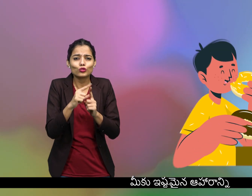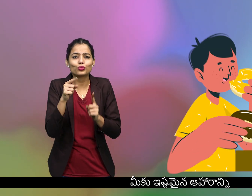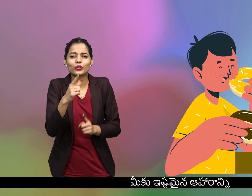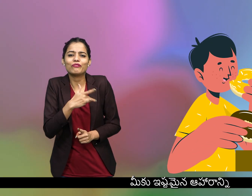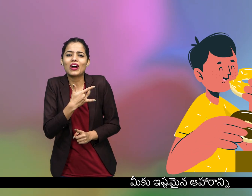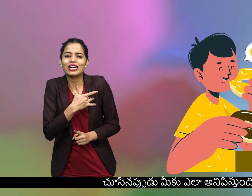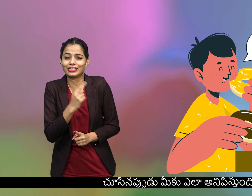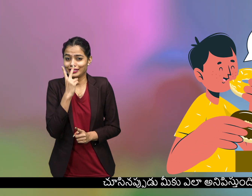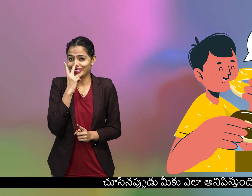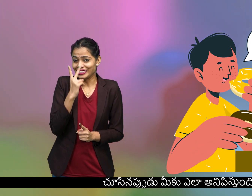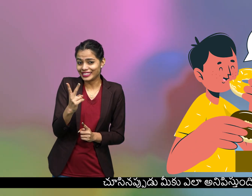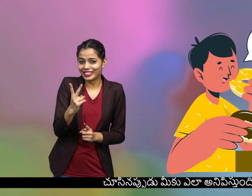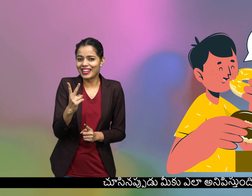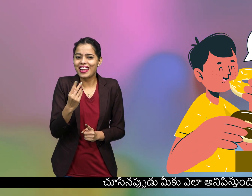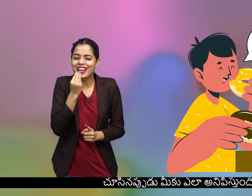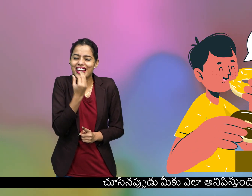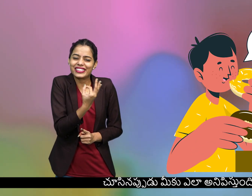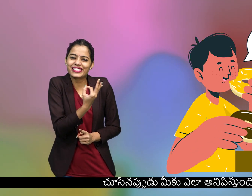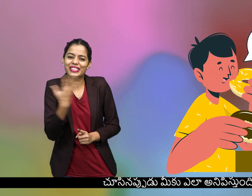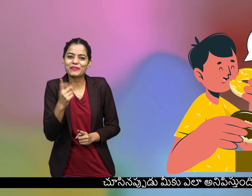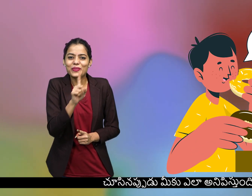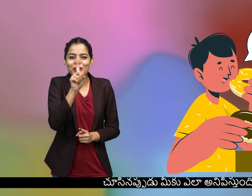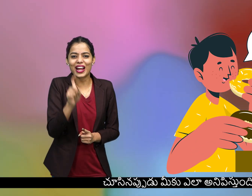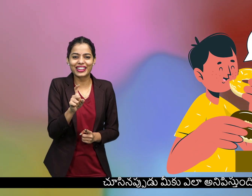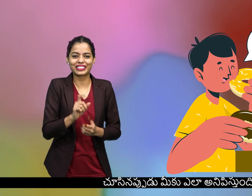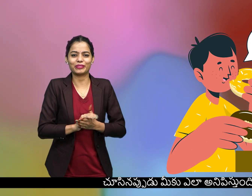మీకిష్టమైన ఆహారాన్ని చూసినప్పుడు మీకెలా అనిపిస్తుంది?